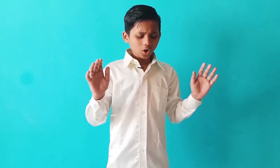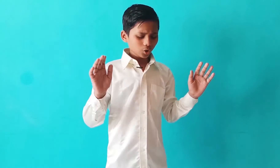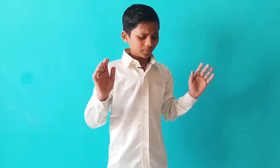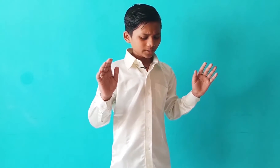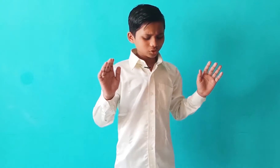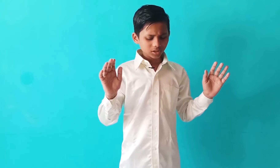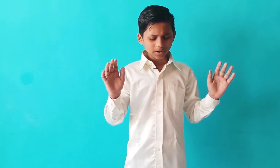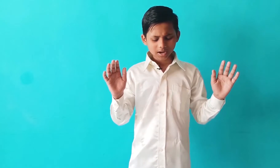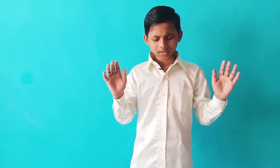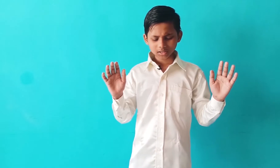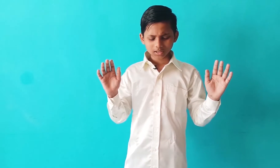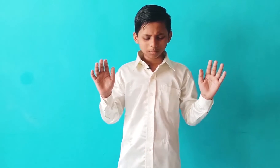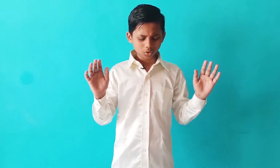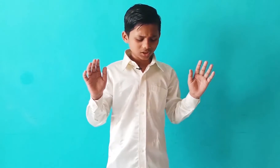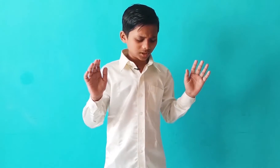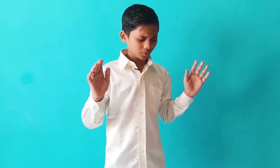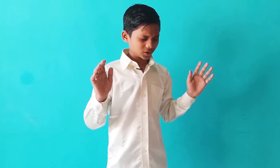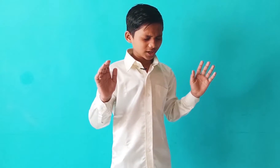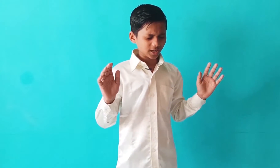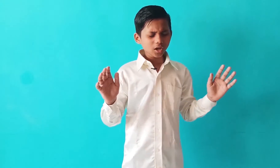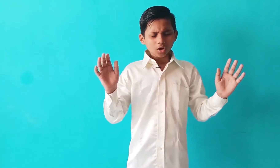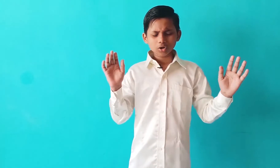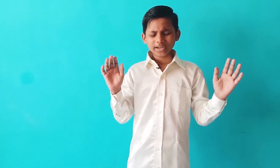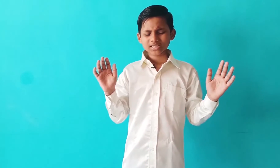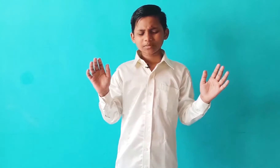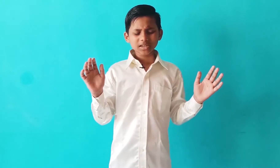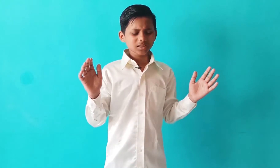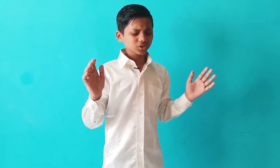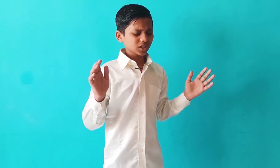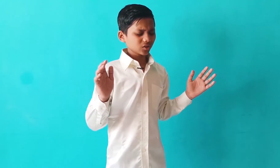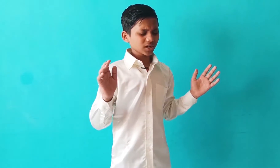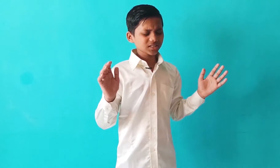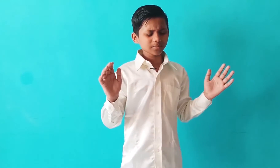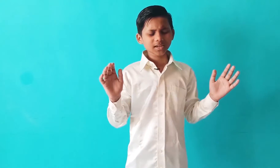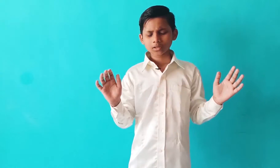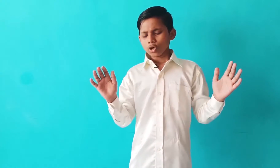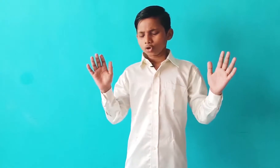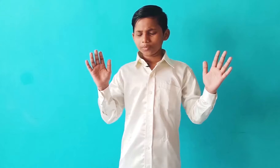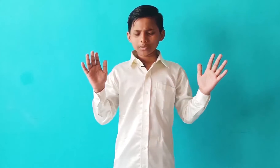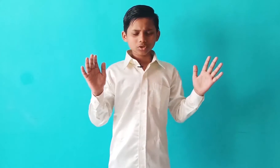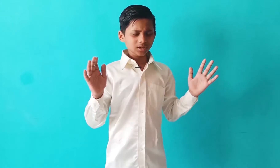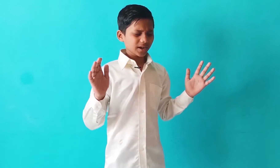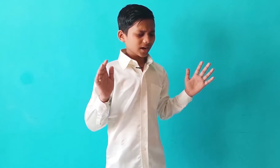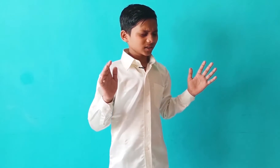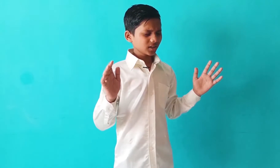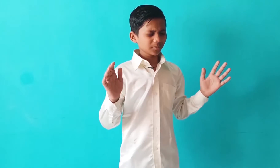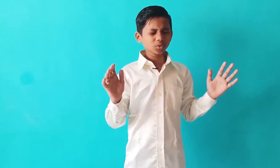ஒரு இபால போஸ்குலபா ஆந்தில்ல போஸ்க போஸ்க்ரே ஒரு கஸ் அப்ரிகான் தவஷ்கான் ஒரு கஸ் அப்ரிகான் ஒரு இபால போஸ்குலபா ஆந்தில்ல